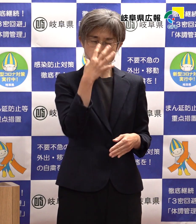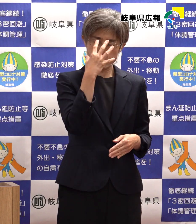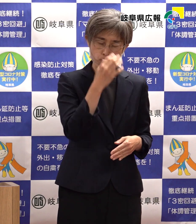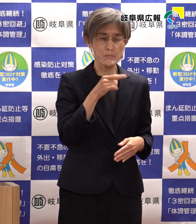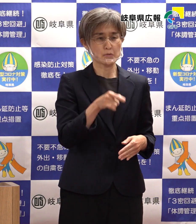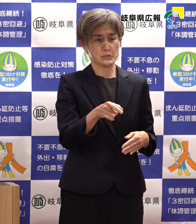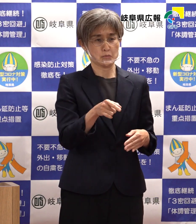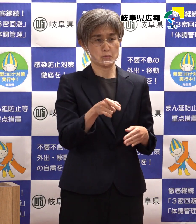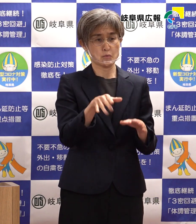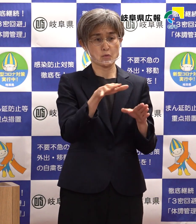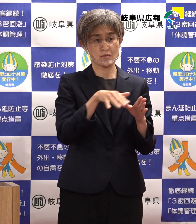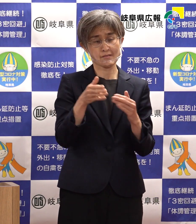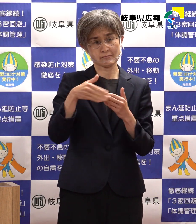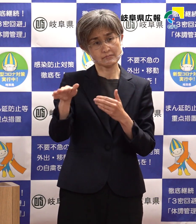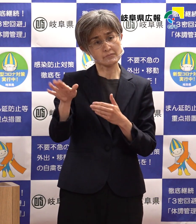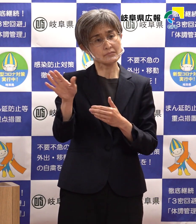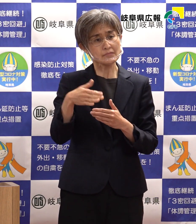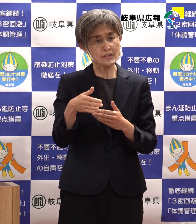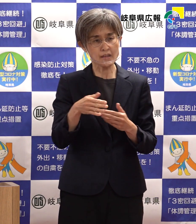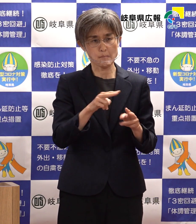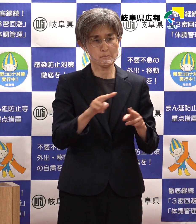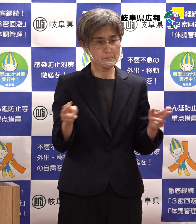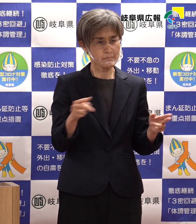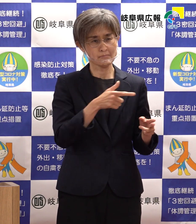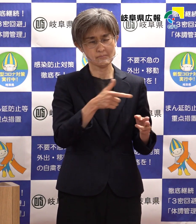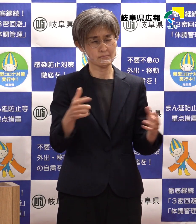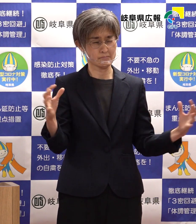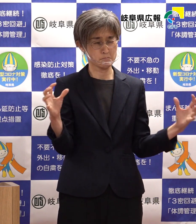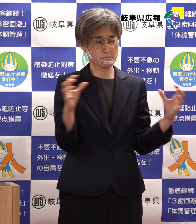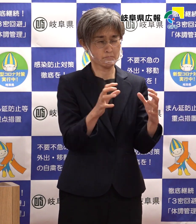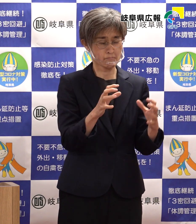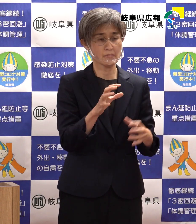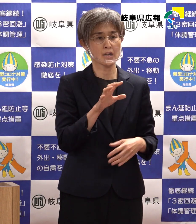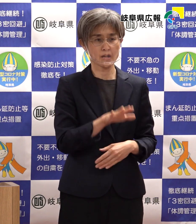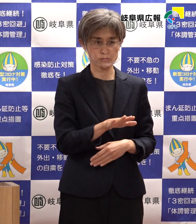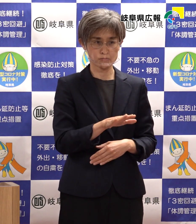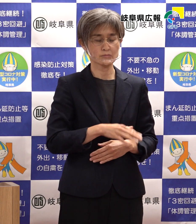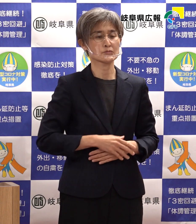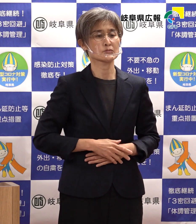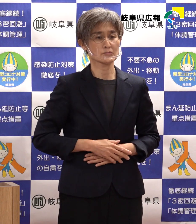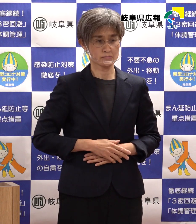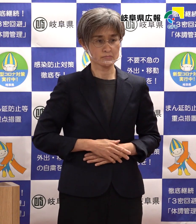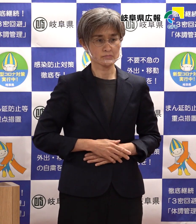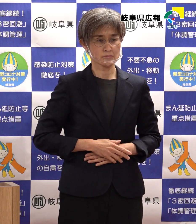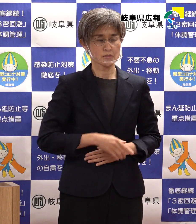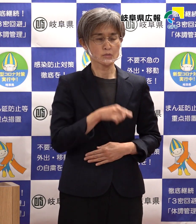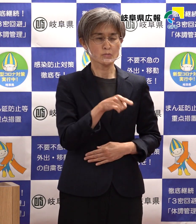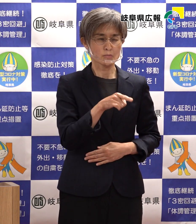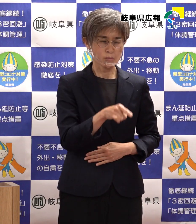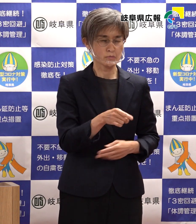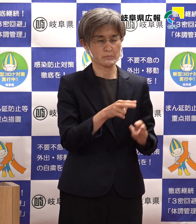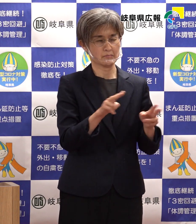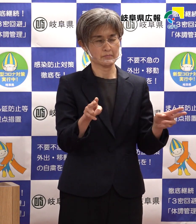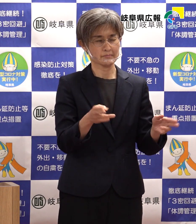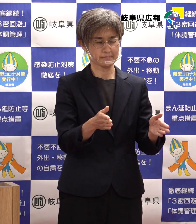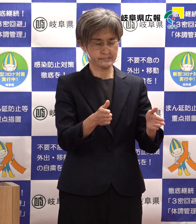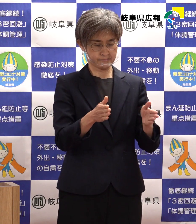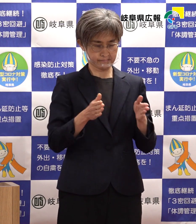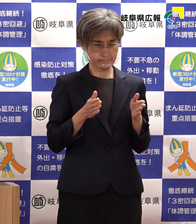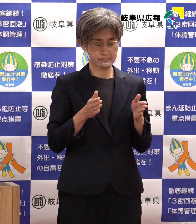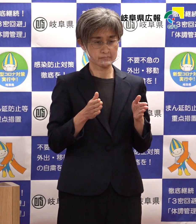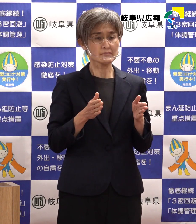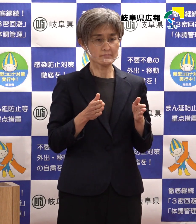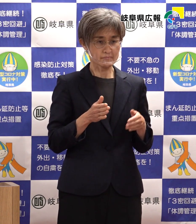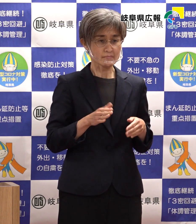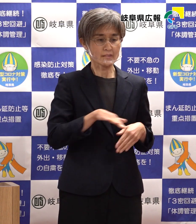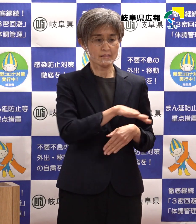バーベキュー等々ですね、やりに来ておられますので、これについては自粛要請をし、まあ、進入路の閉鎖も